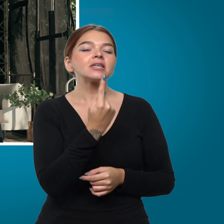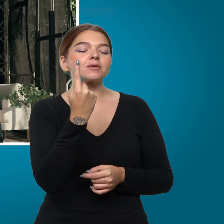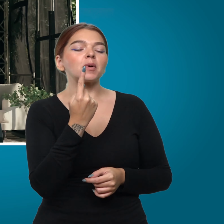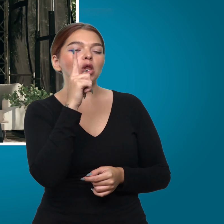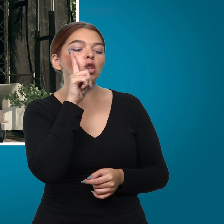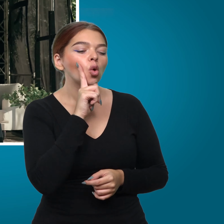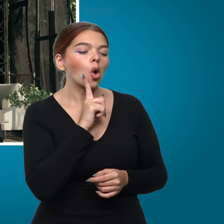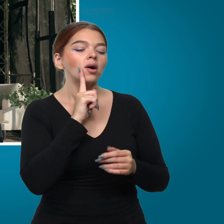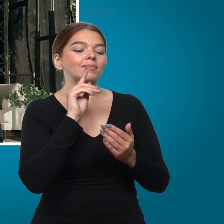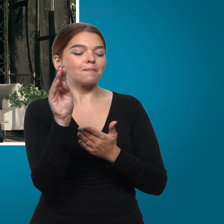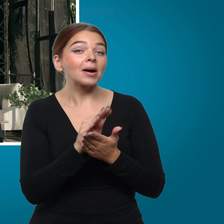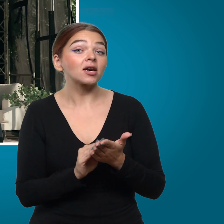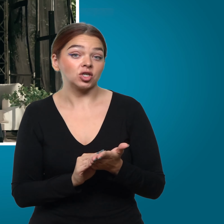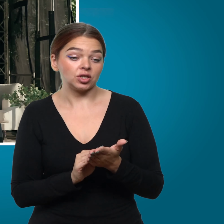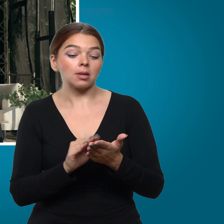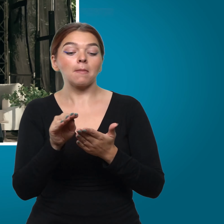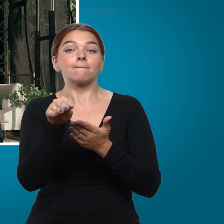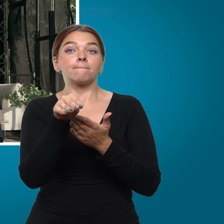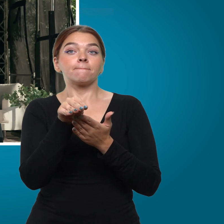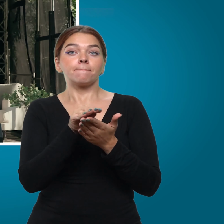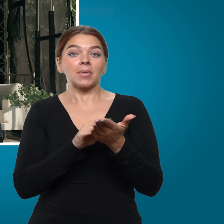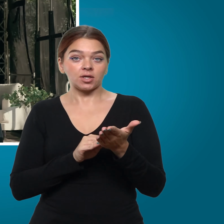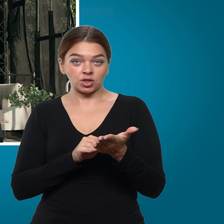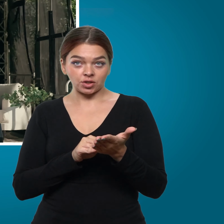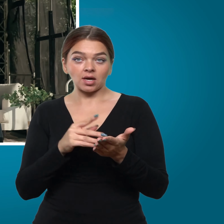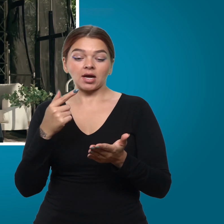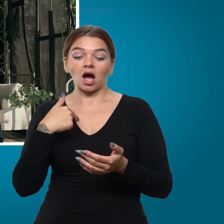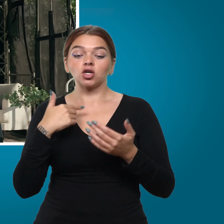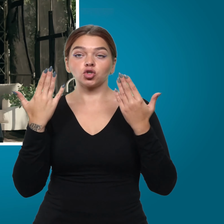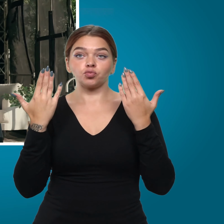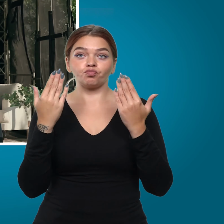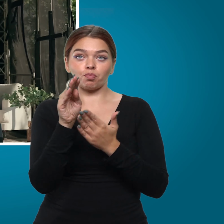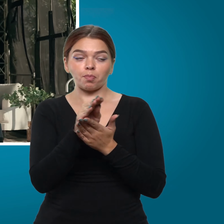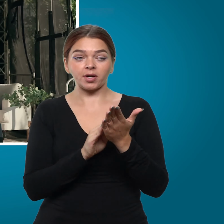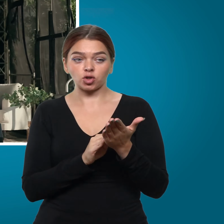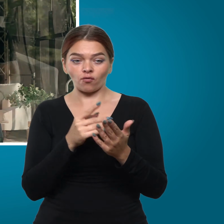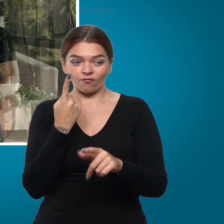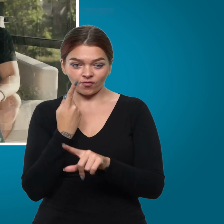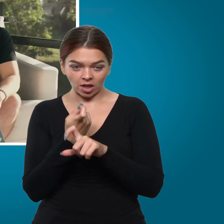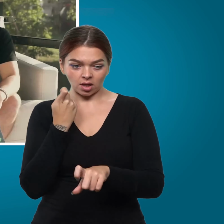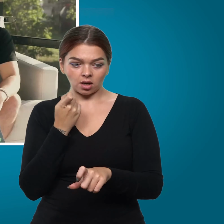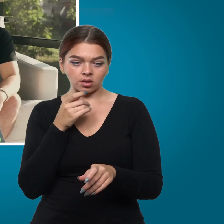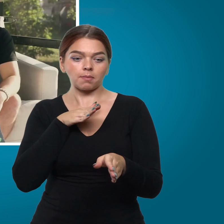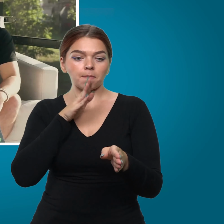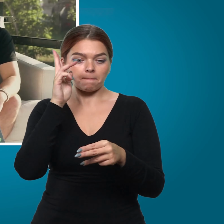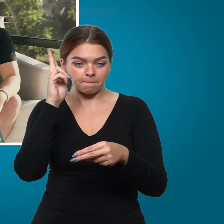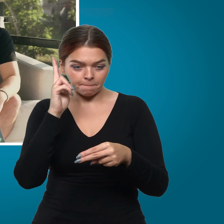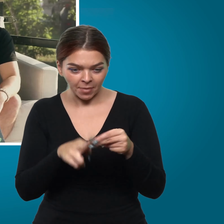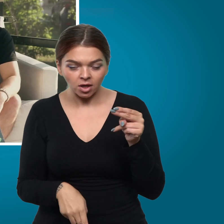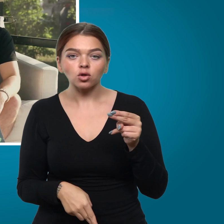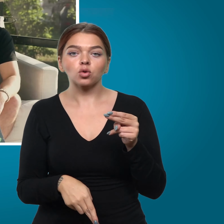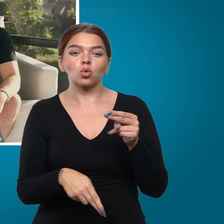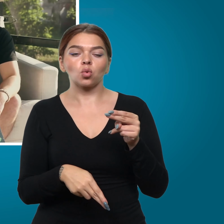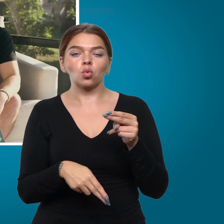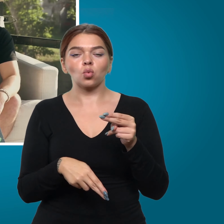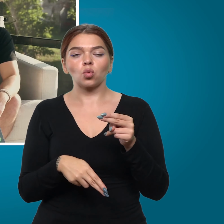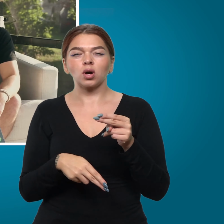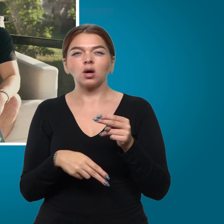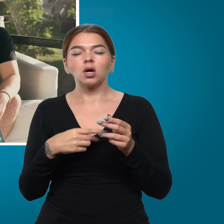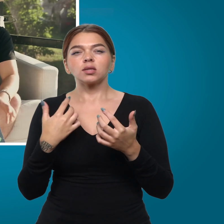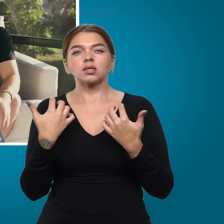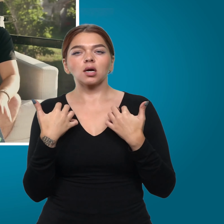tiesiog techninis tapsmas tos knygos, kaip visa tai vyksta? Ne, pirma buvo noras parašyti. Okay. Pirma buvo